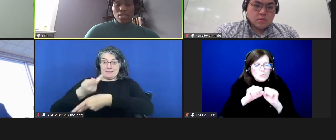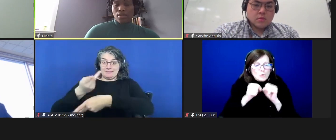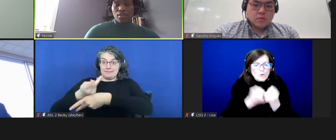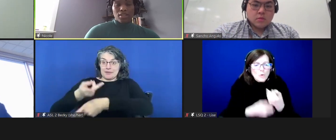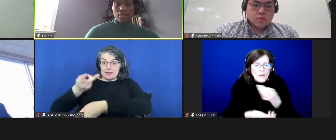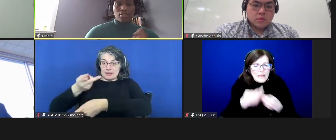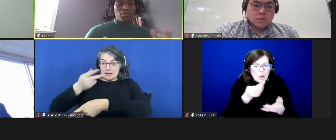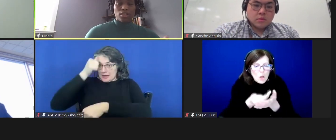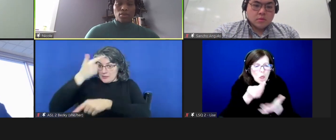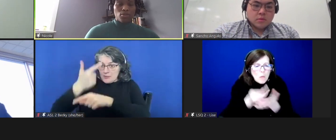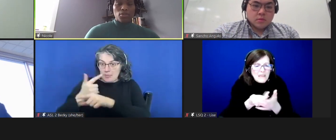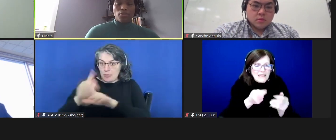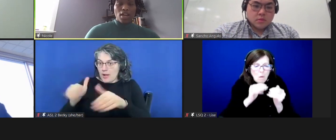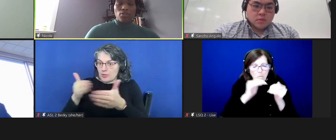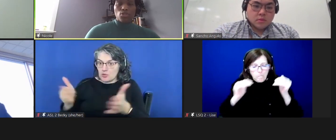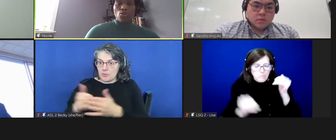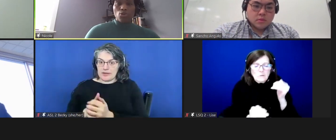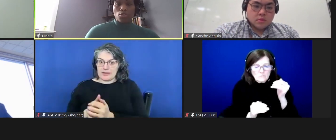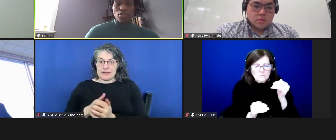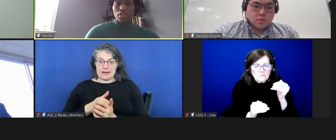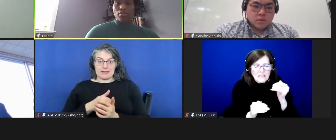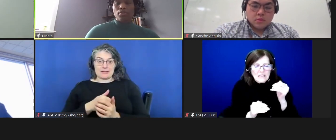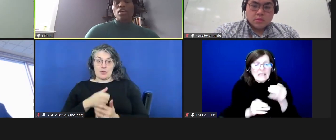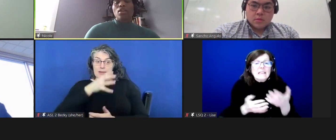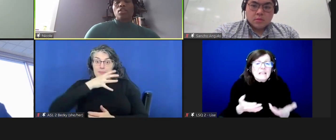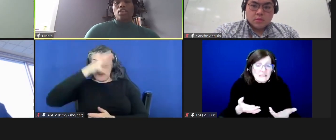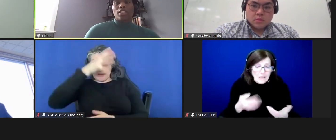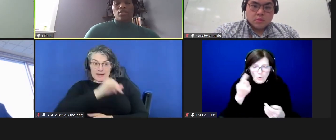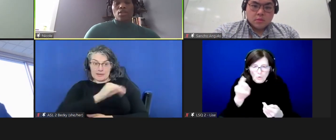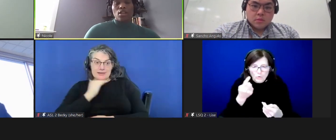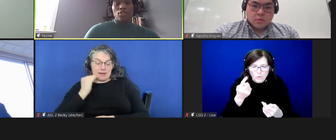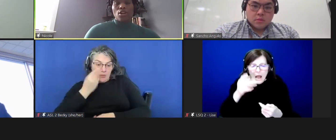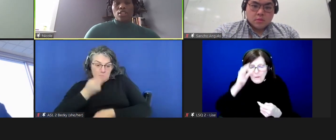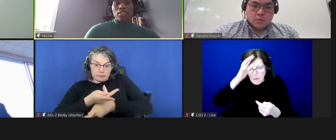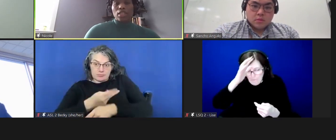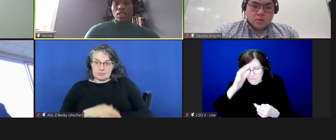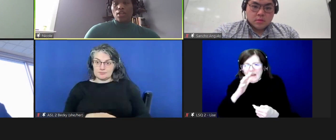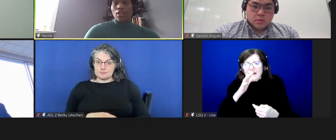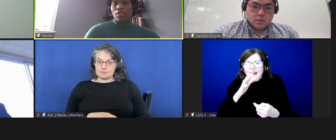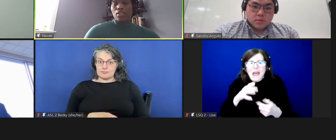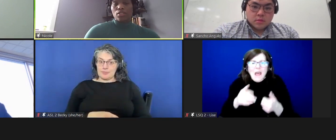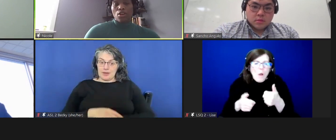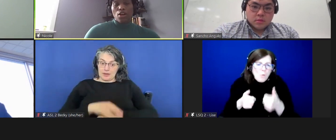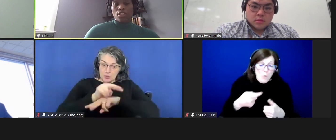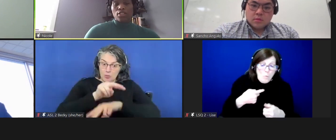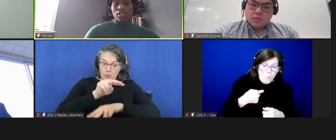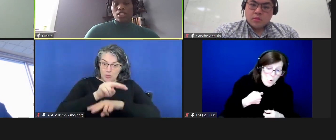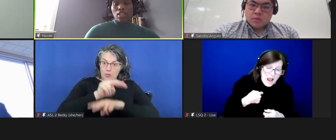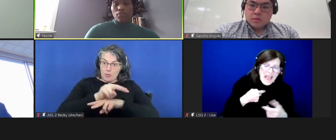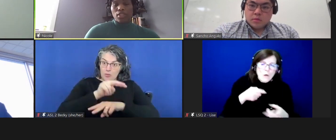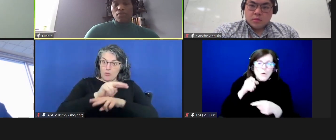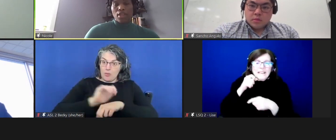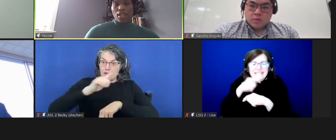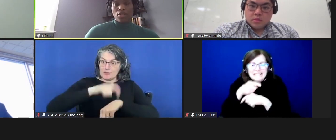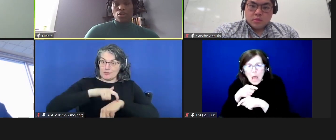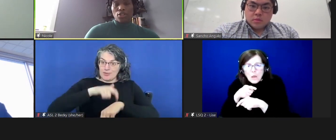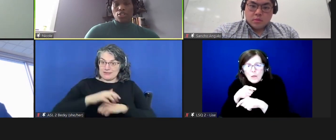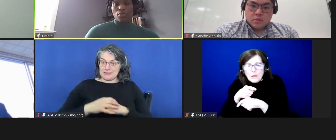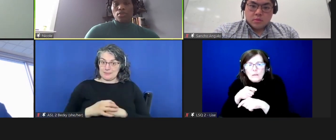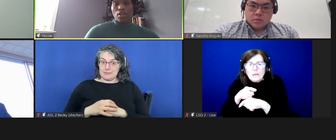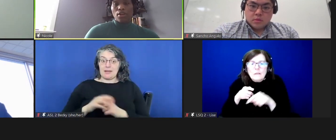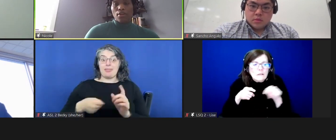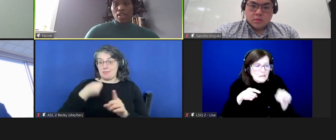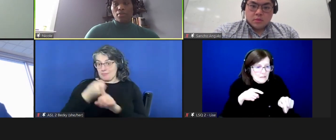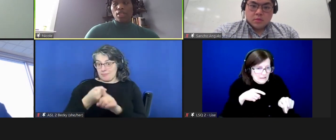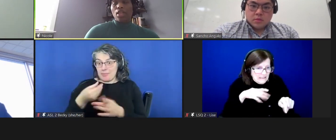Il y avait toujours quelqu'un, un parent, moi, en tant que sœur, avec 5 ans de plus, qui devait m'occuper de lui, et